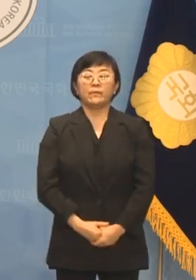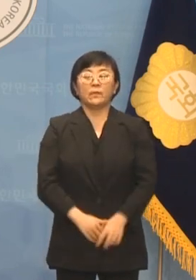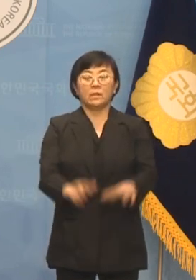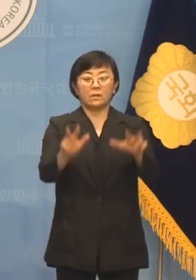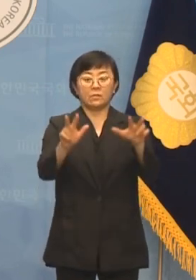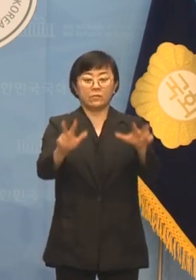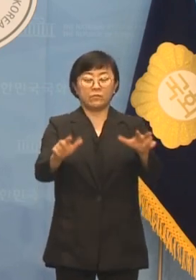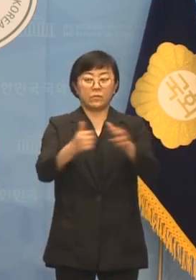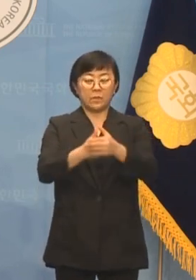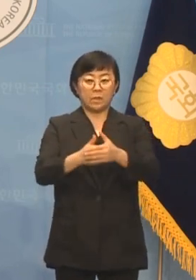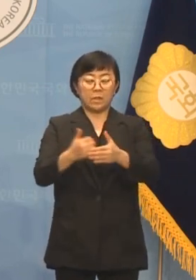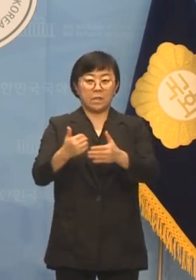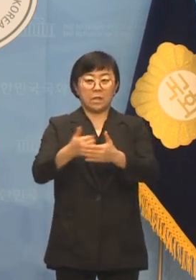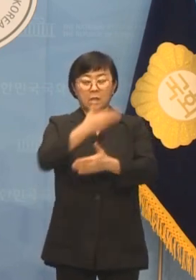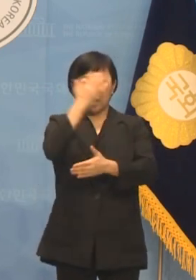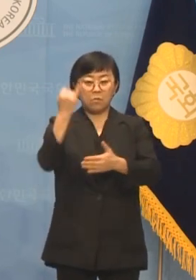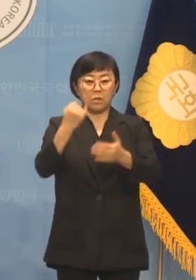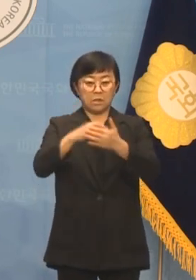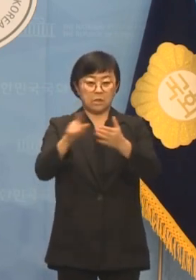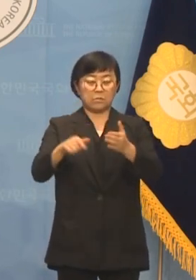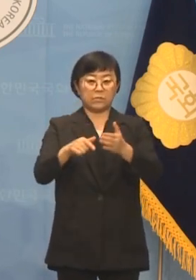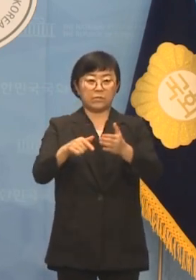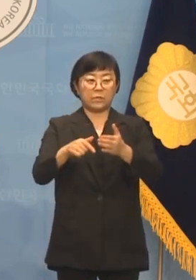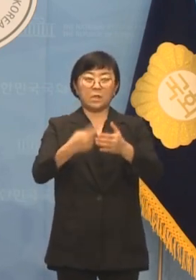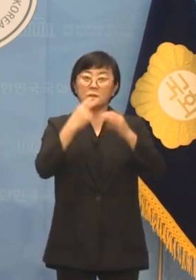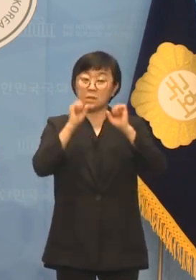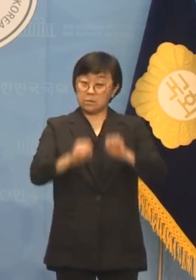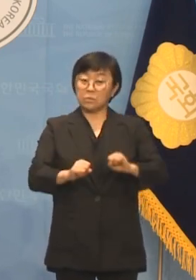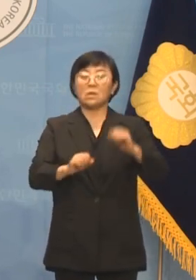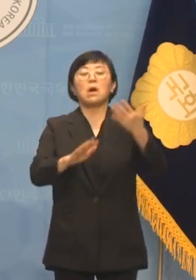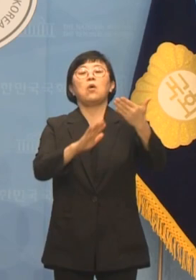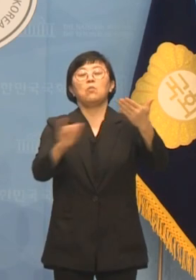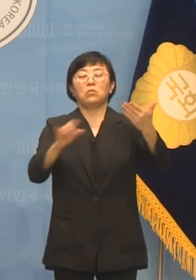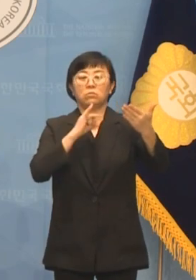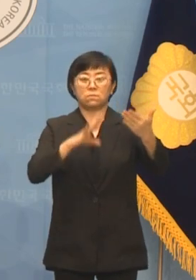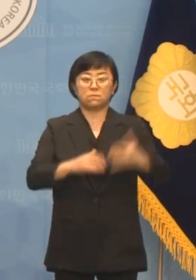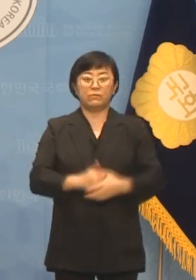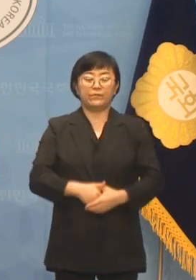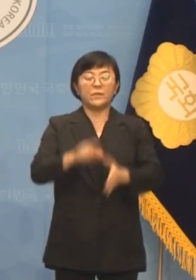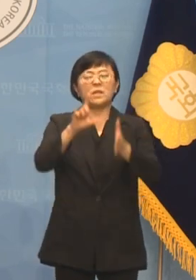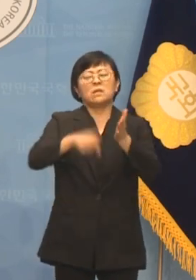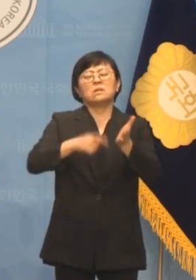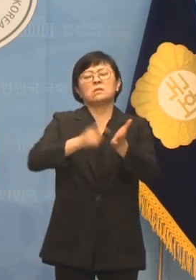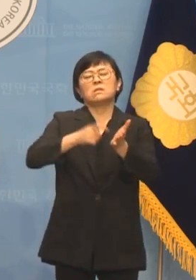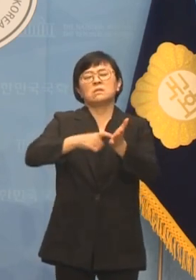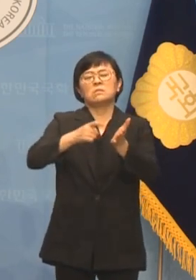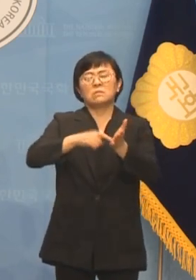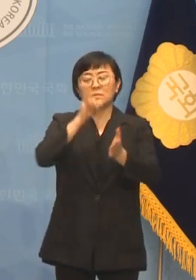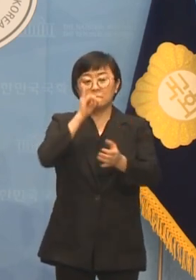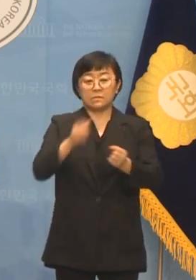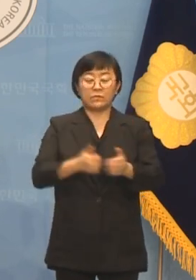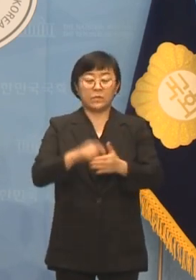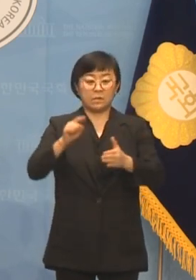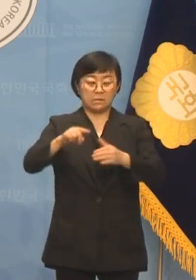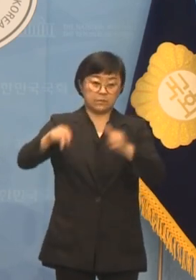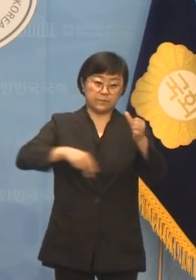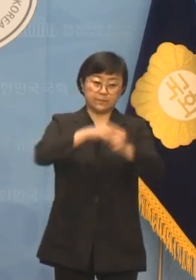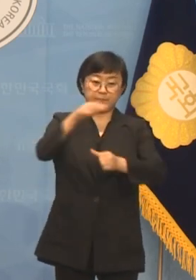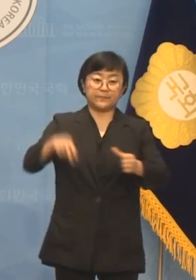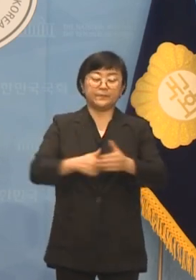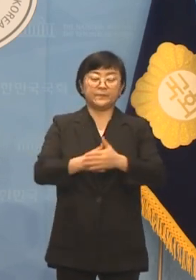이제 요한부피 할머니 중 생존자는 단 9명뿐입니다. 시간이 없습니다. 그런